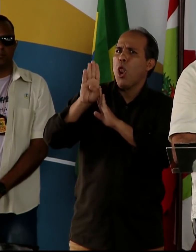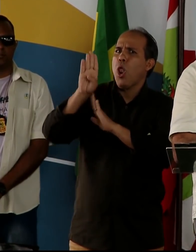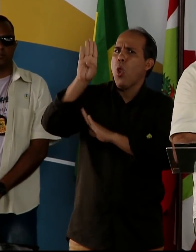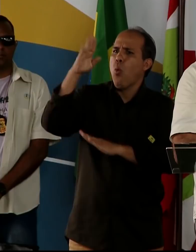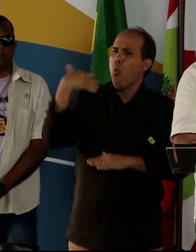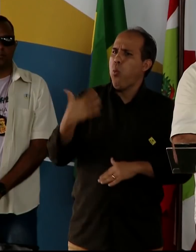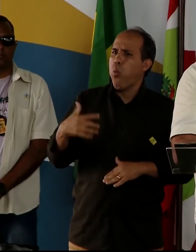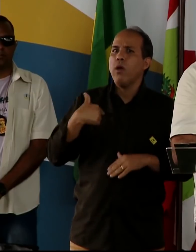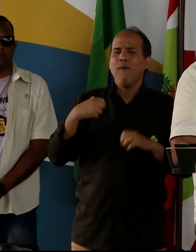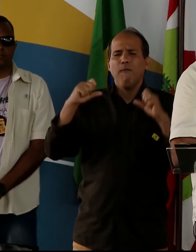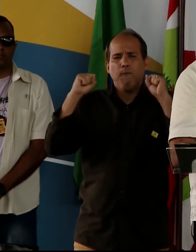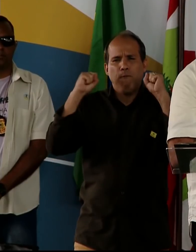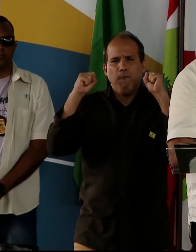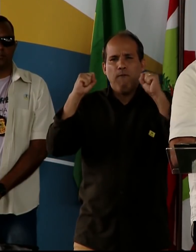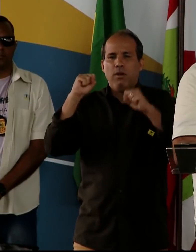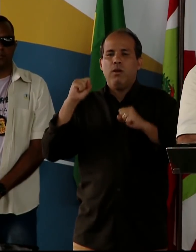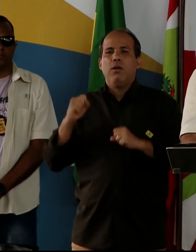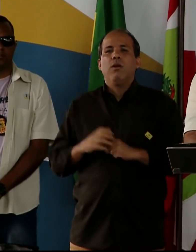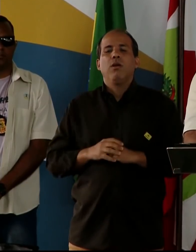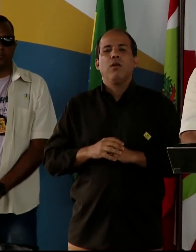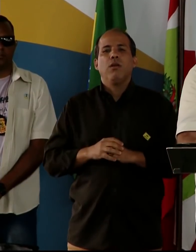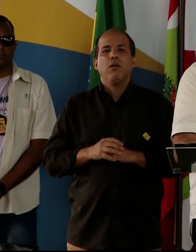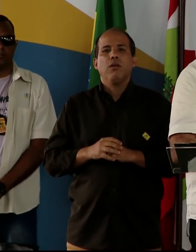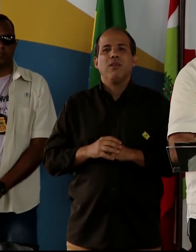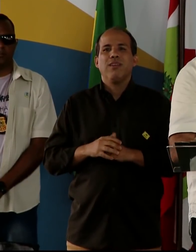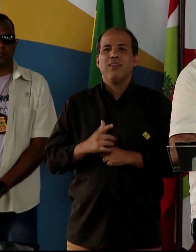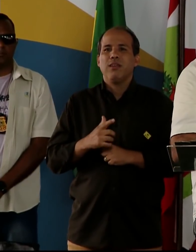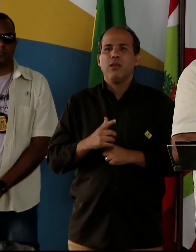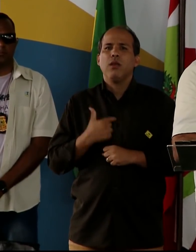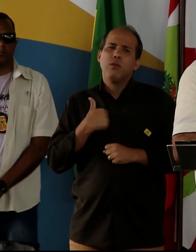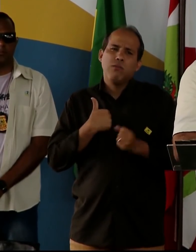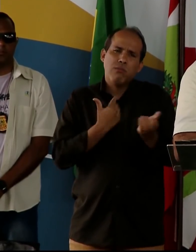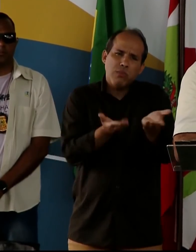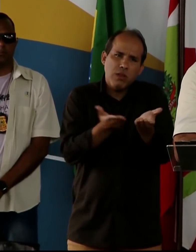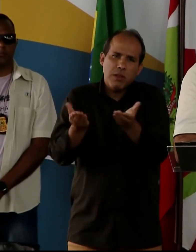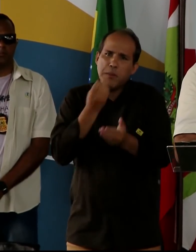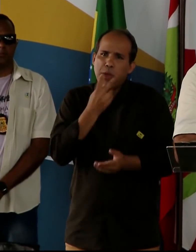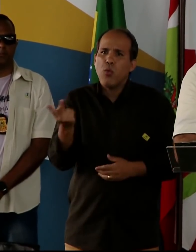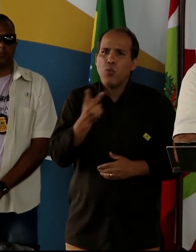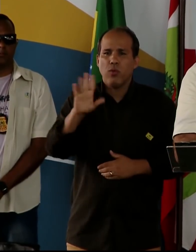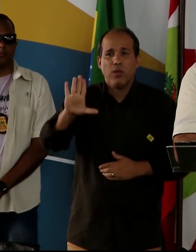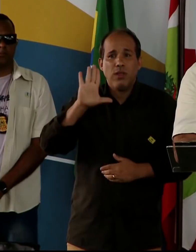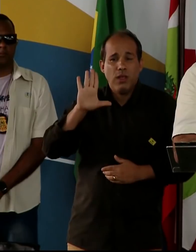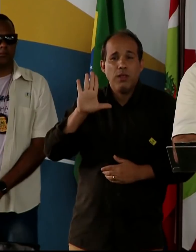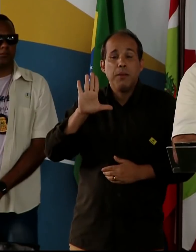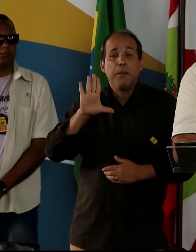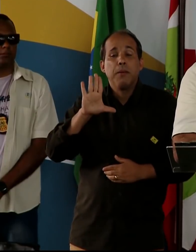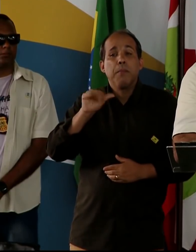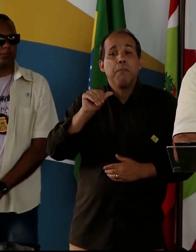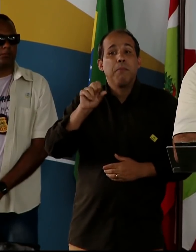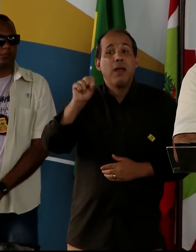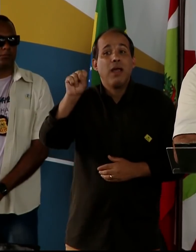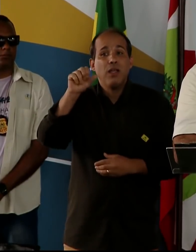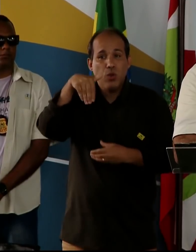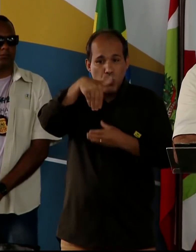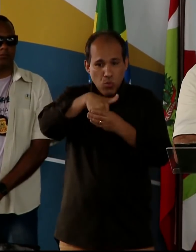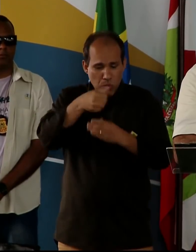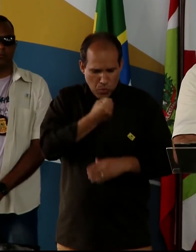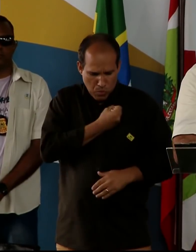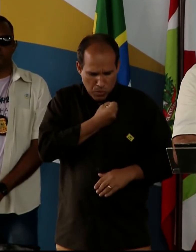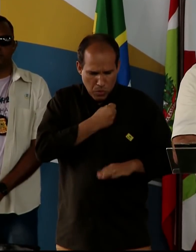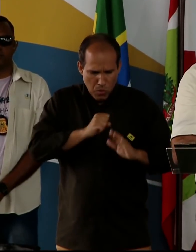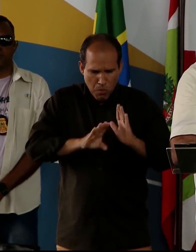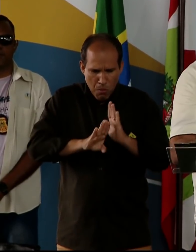no qual eu torci por ele, fui simpático aos dois candidatos. E os números bem